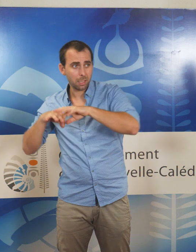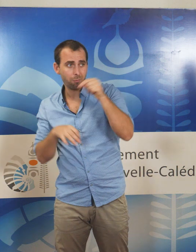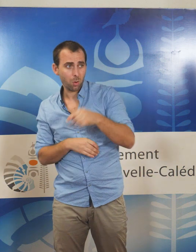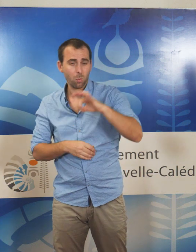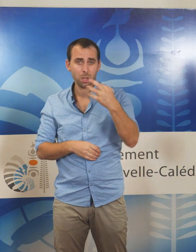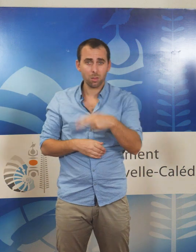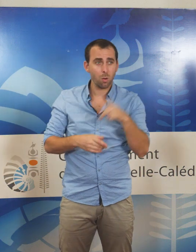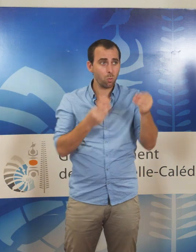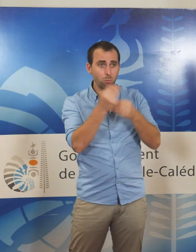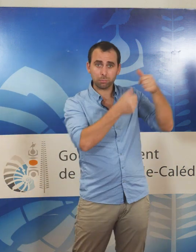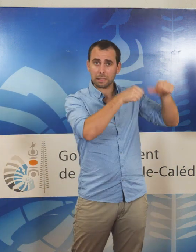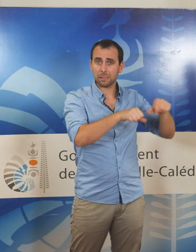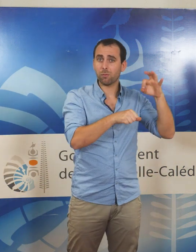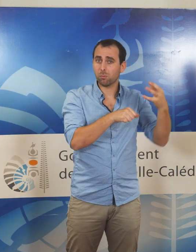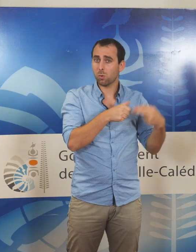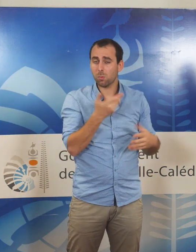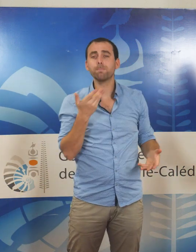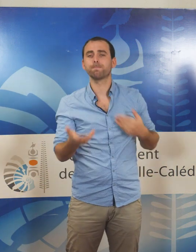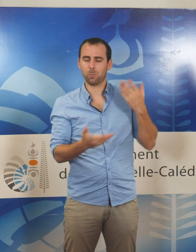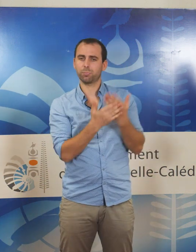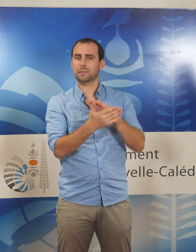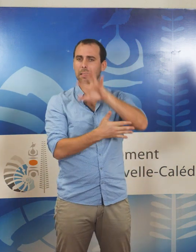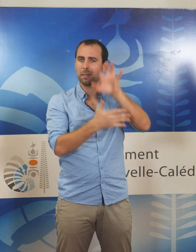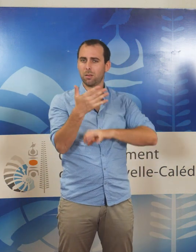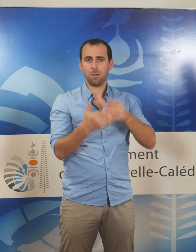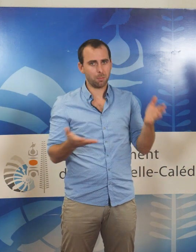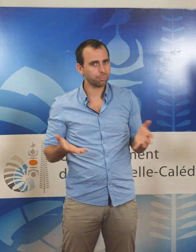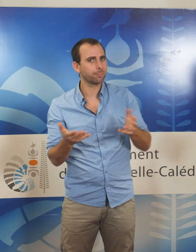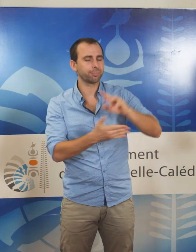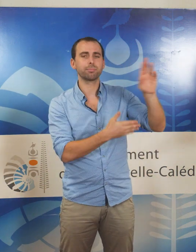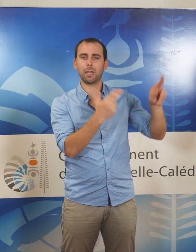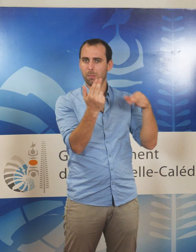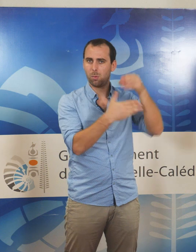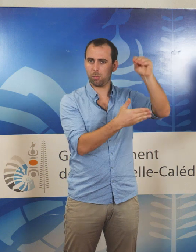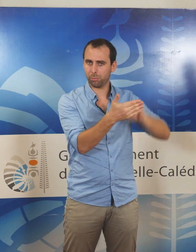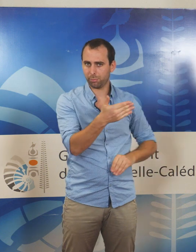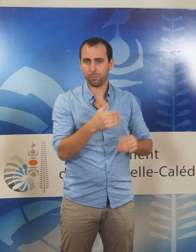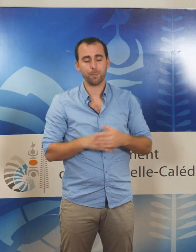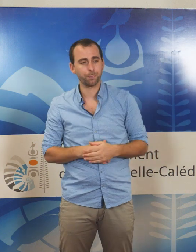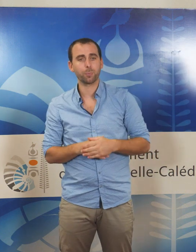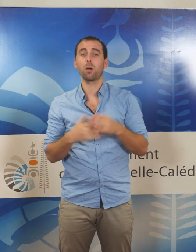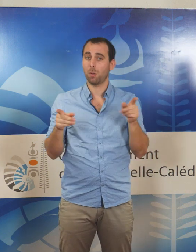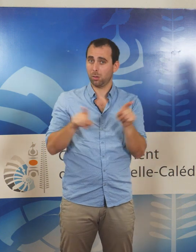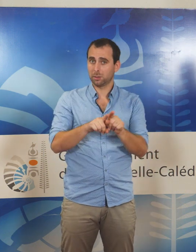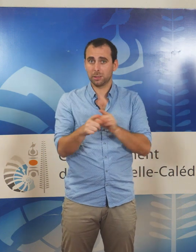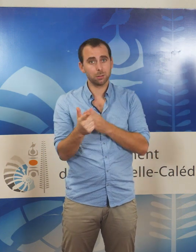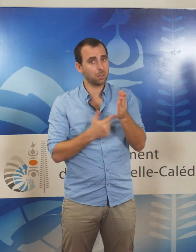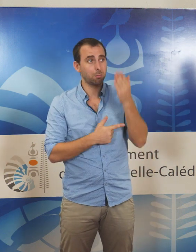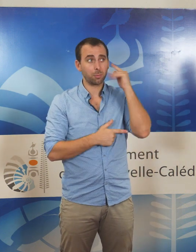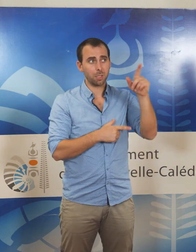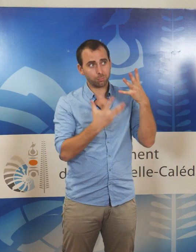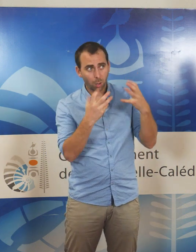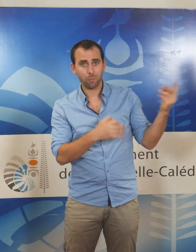territoires ultramarins. Donc il y a ce questionnaire, je les invite à y répondre. Mais surtout, je les invite, s'ils souhaitent rentrer en Nouvelle-Calédonie ou s'ils ont des